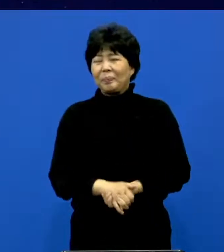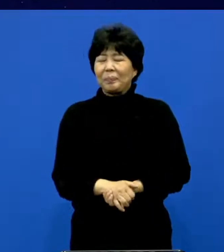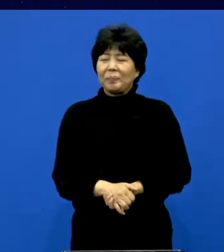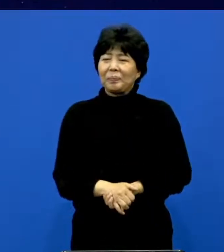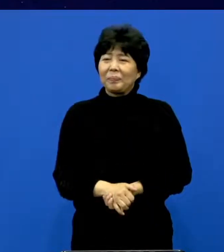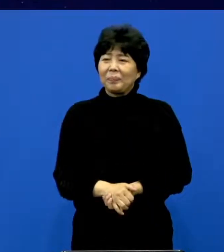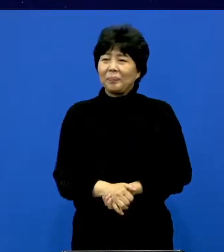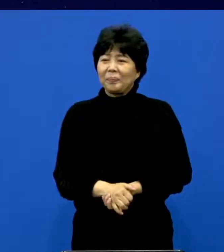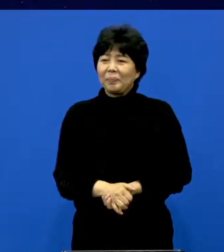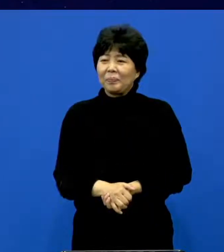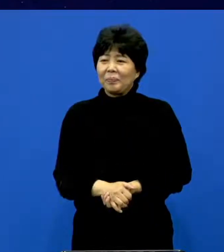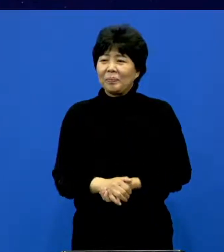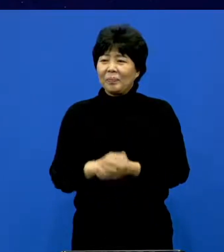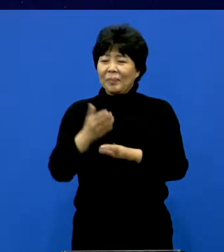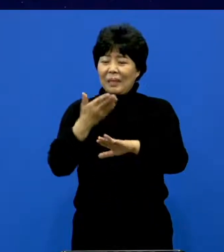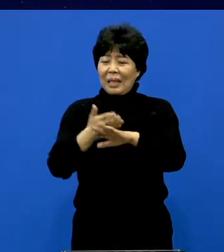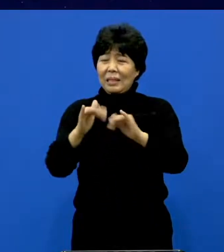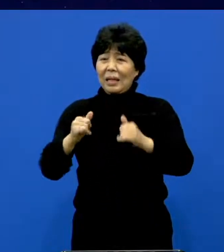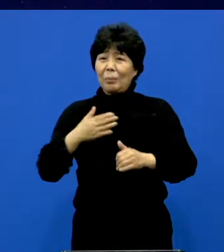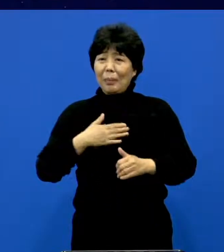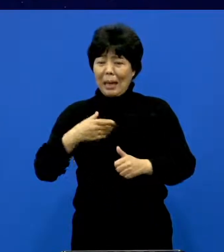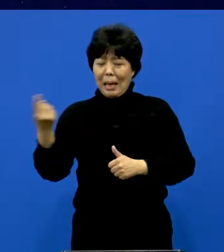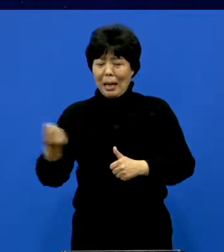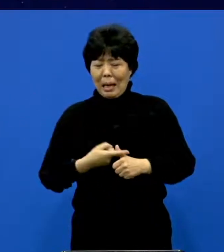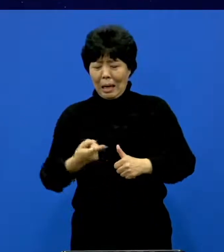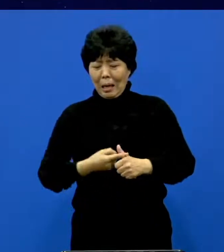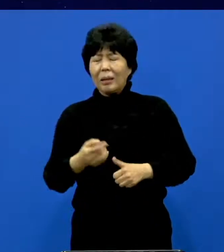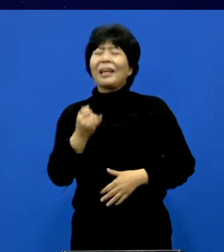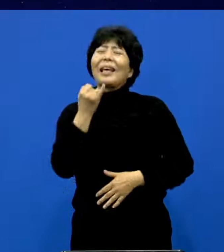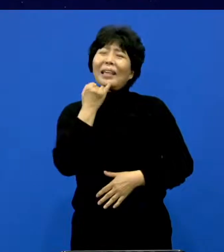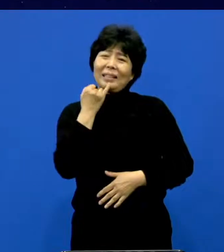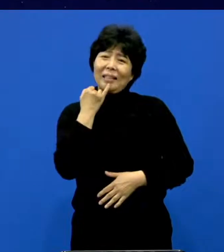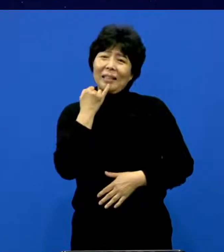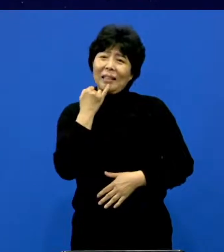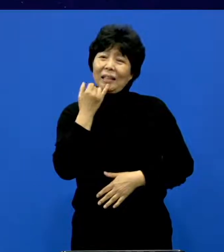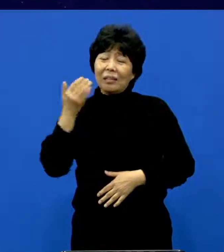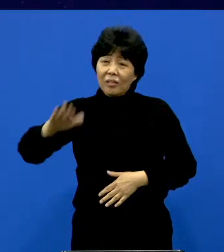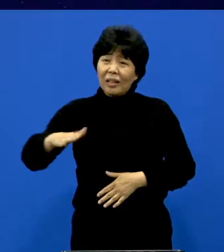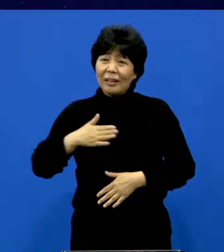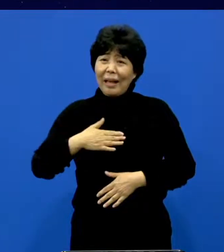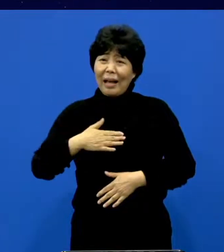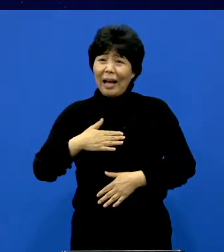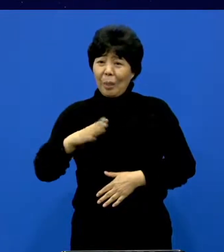여러분, 누군가로부터 욕을 먹는 것은 괜찮아요. 그러나 나의 입에서 욕이 나오면 안 된다는 거예요.